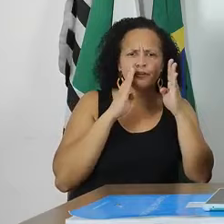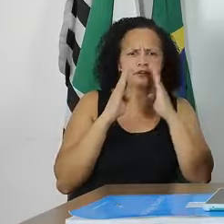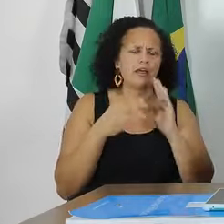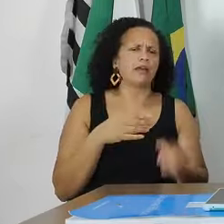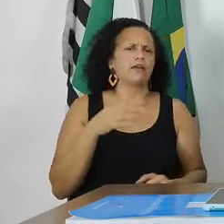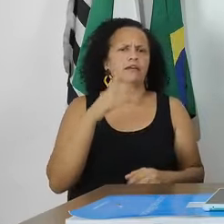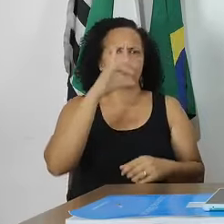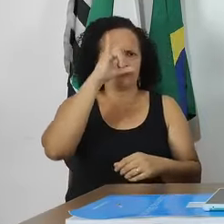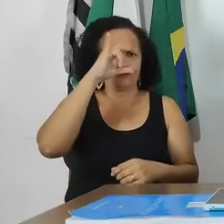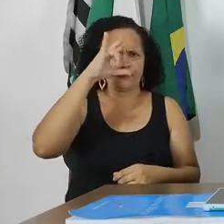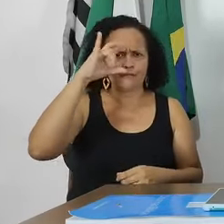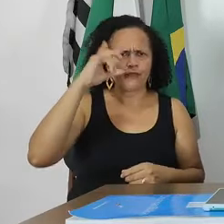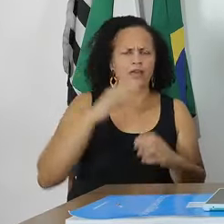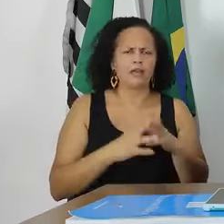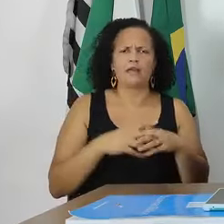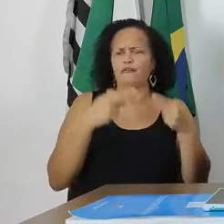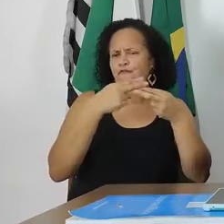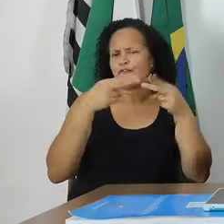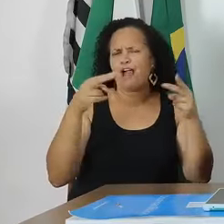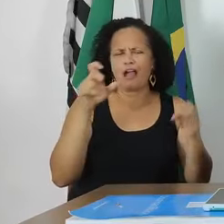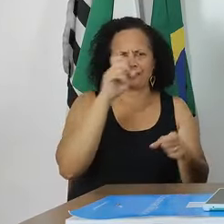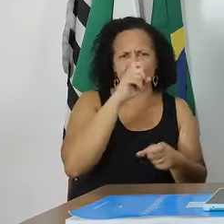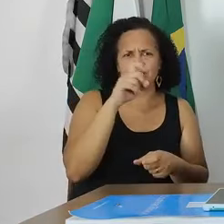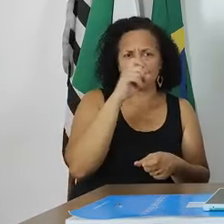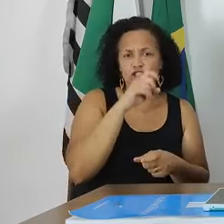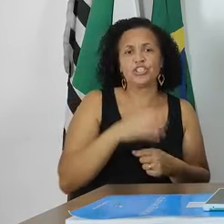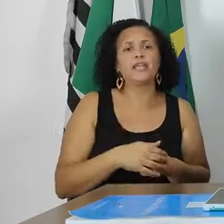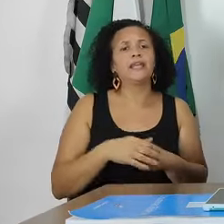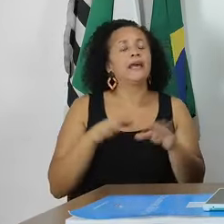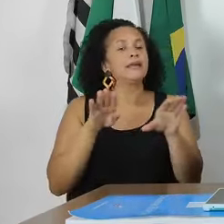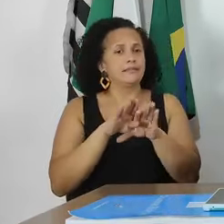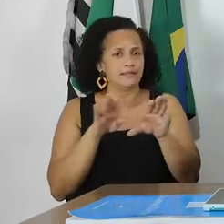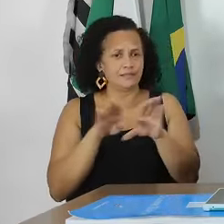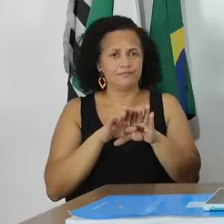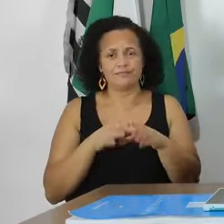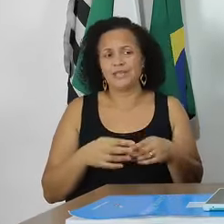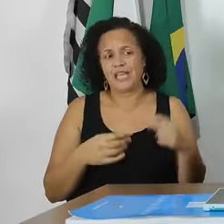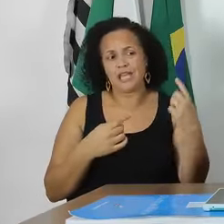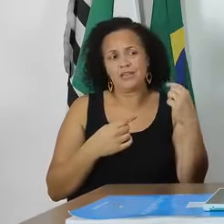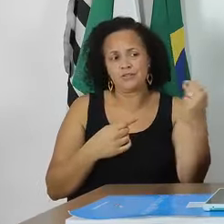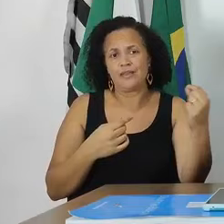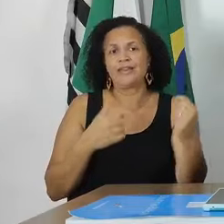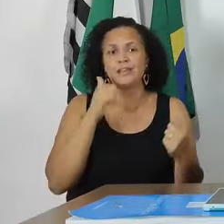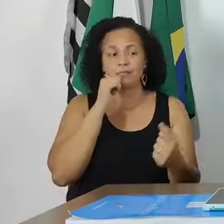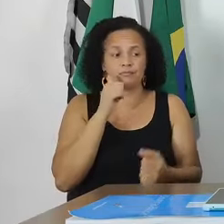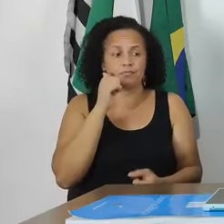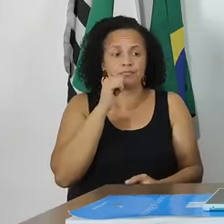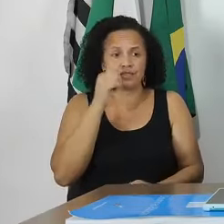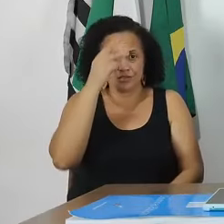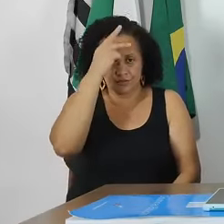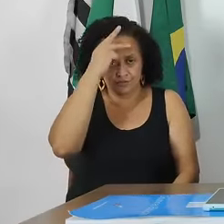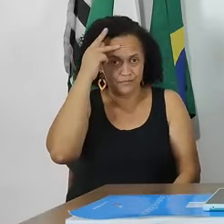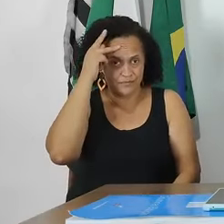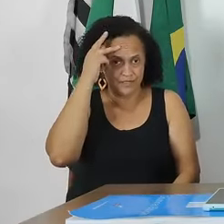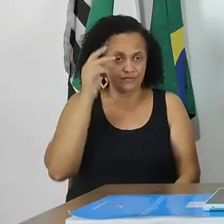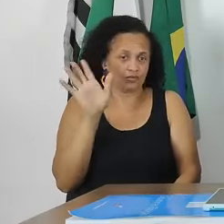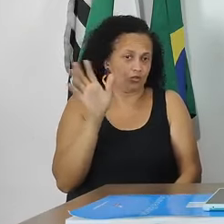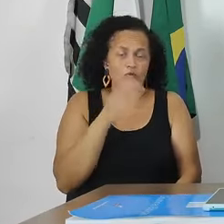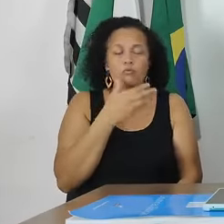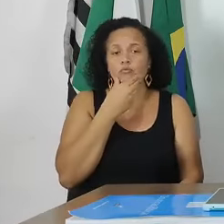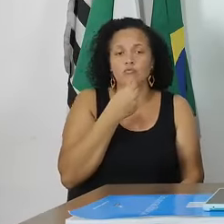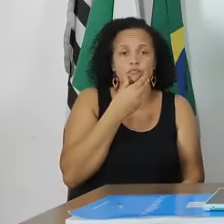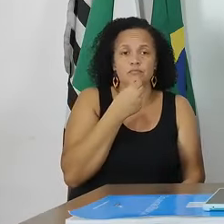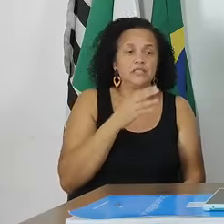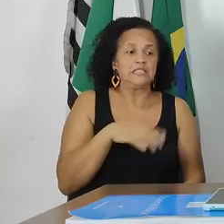está trazendo medo. O mundo está fascinando ela com outras coisas, fraquezas da carne dela. Então ela não vai conseguir